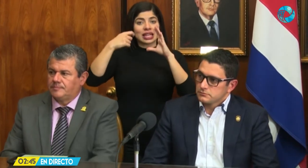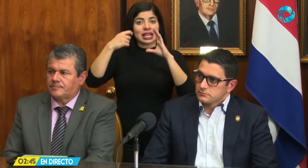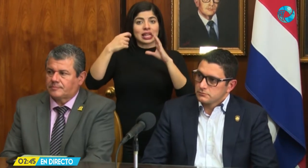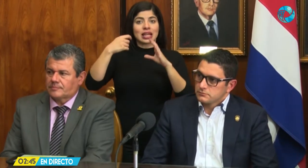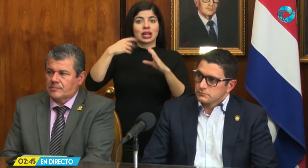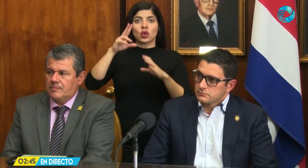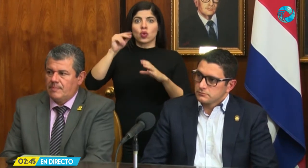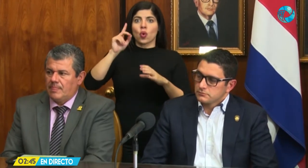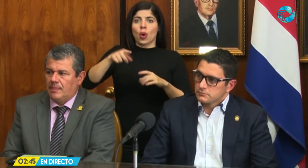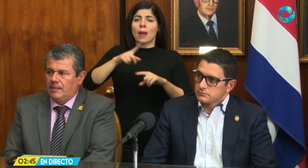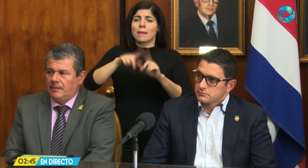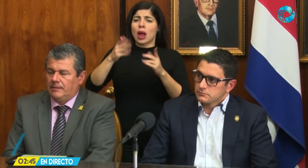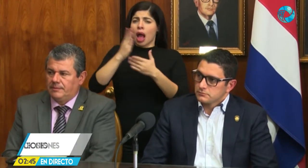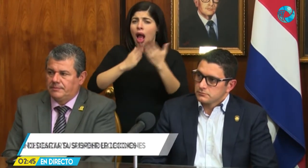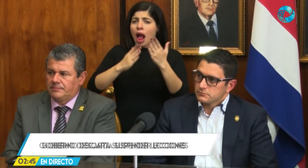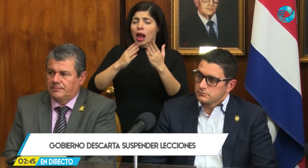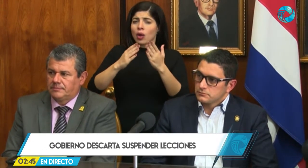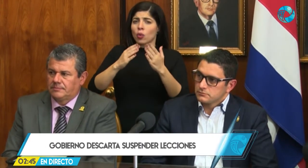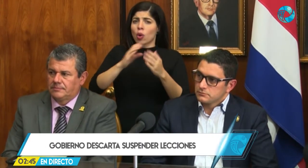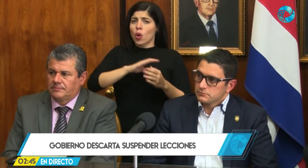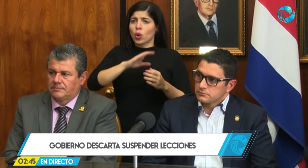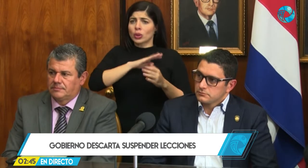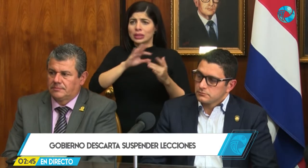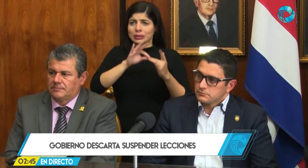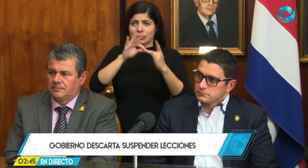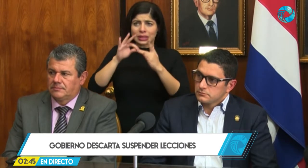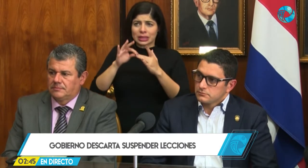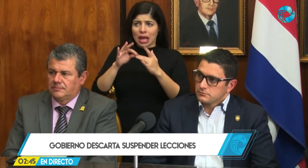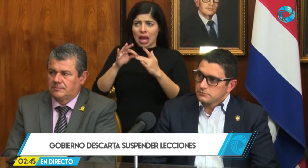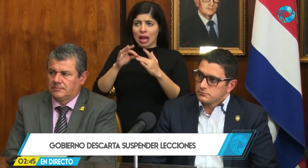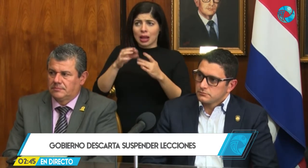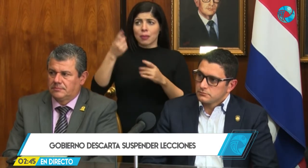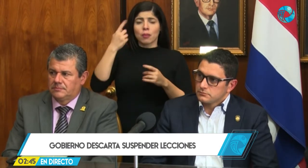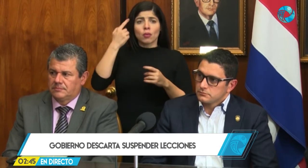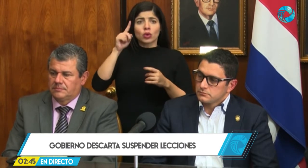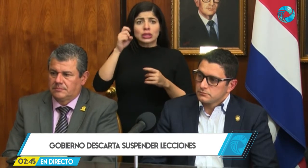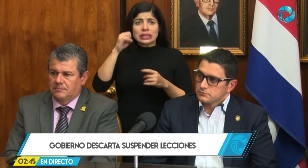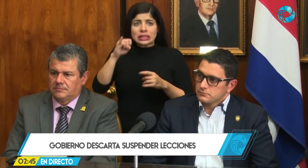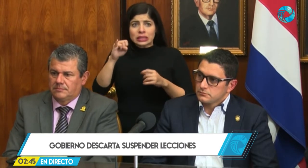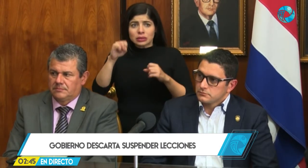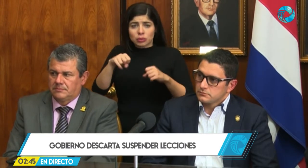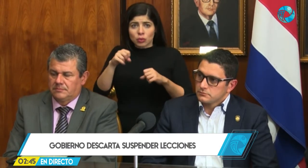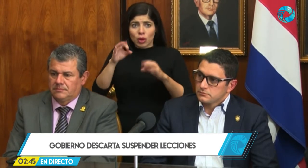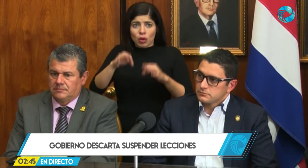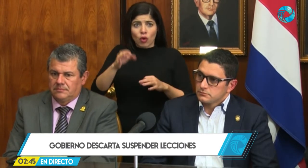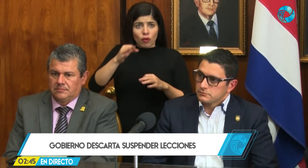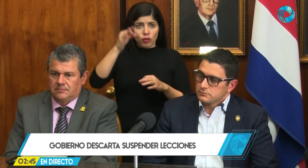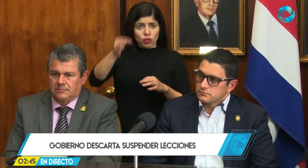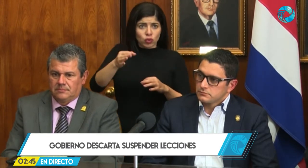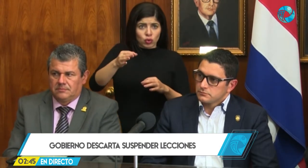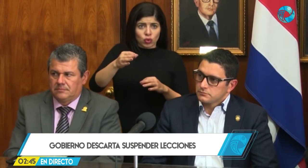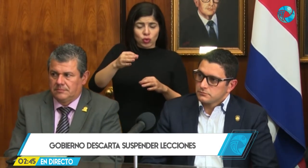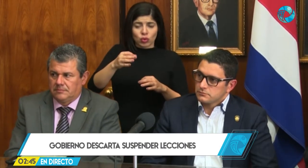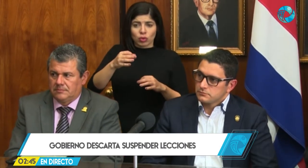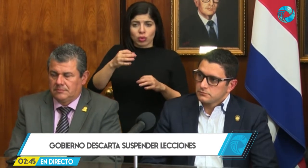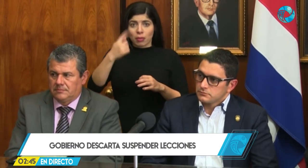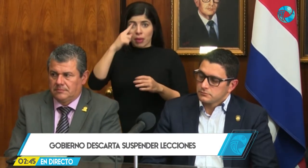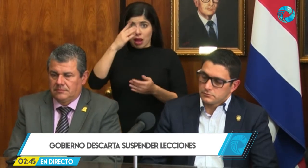orden, pero si se estableció una condición específica en caso de que puedan tomarse la decisión a futuro de interrumpir